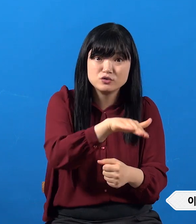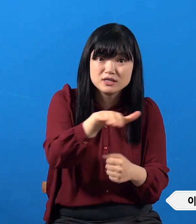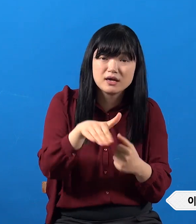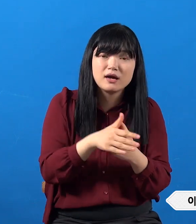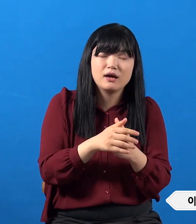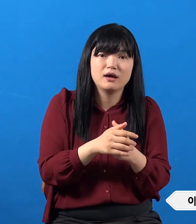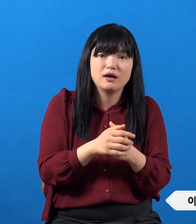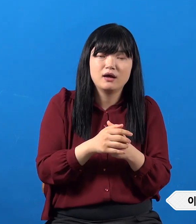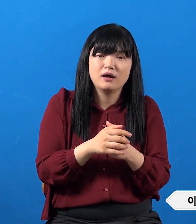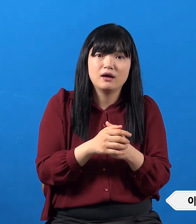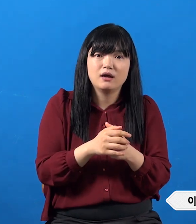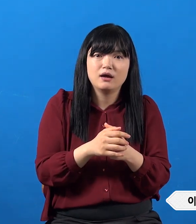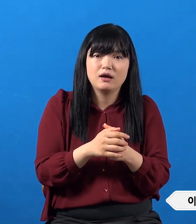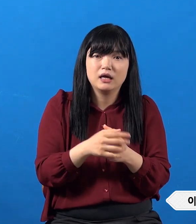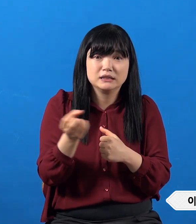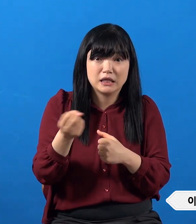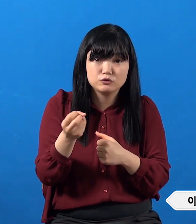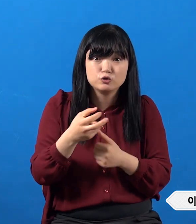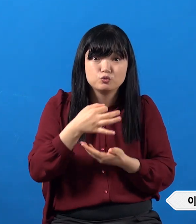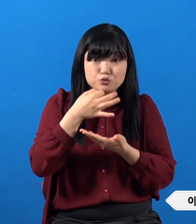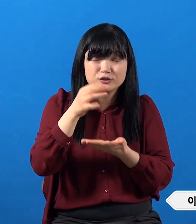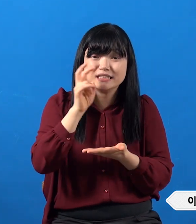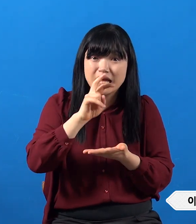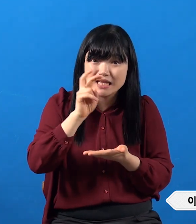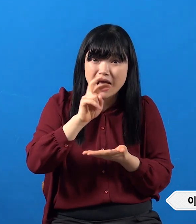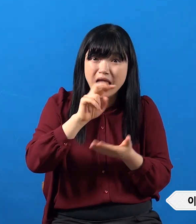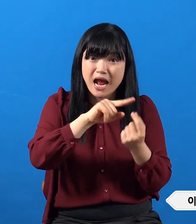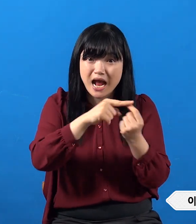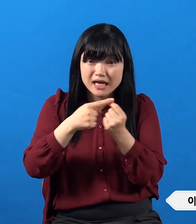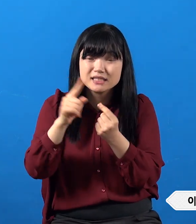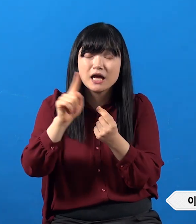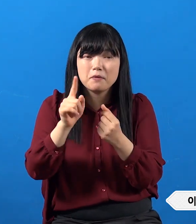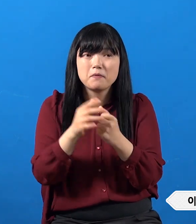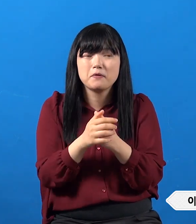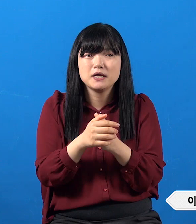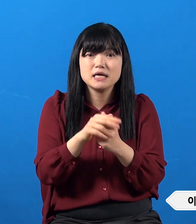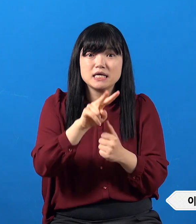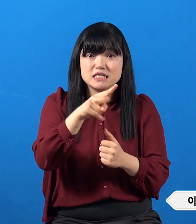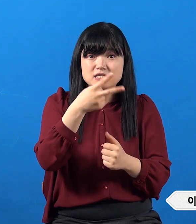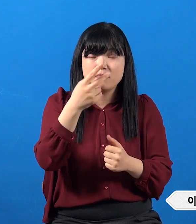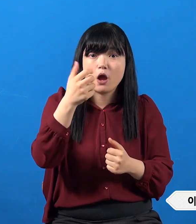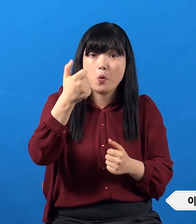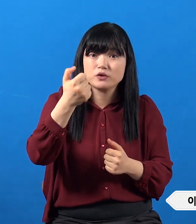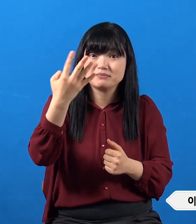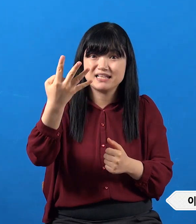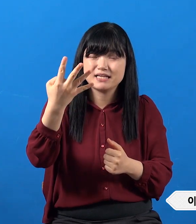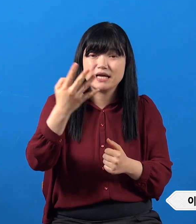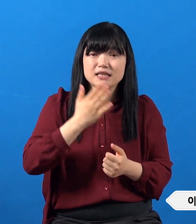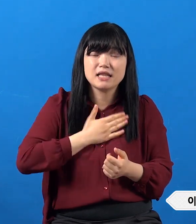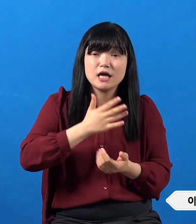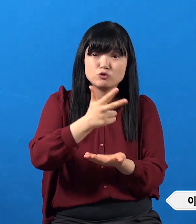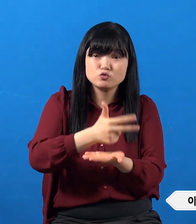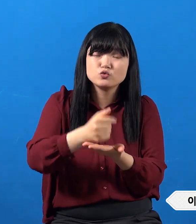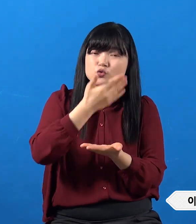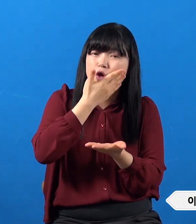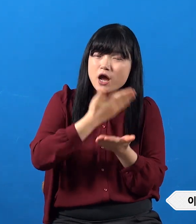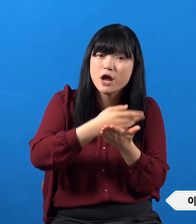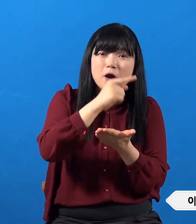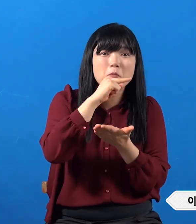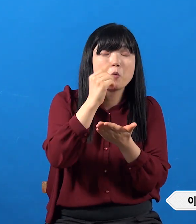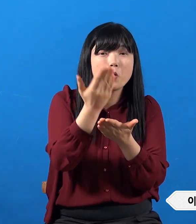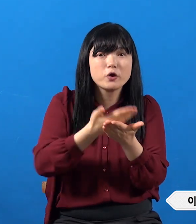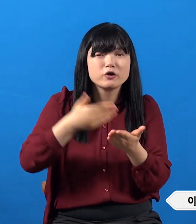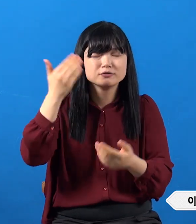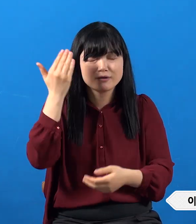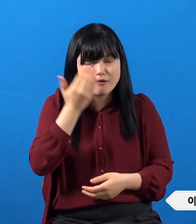우리가 자주 부르는 찬송가 가운데 찬송가 254장일 거예요. 내 주의 보혈은